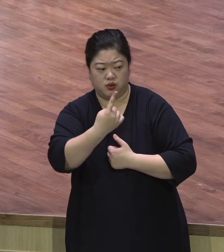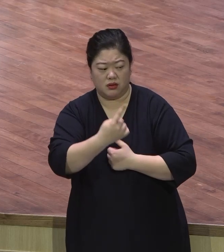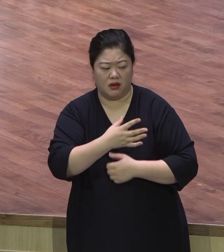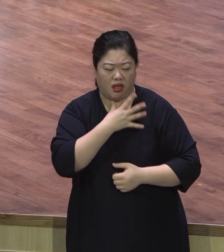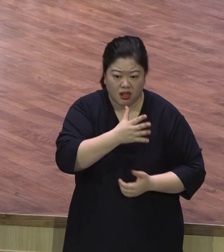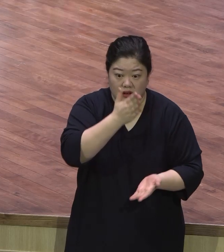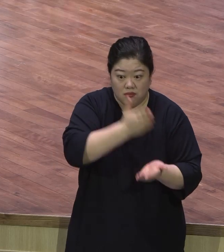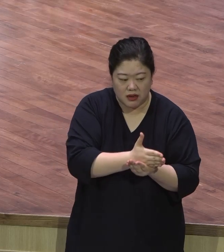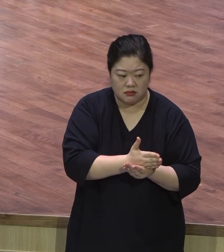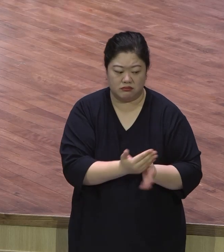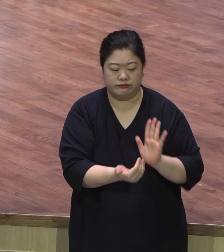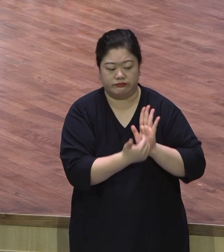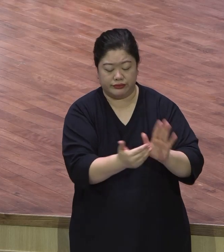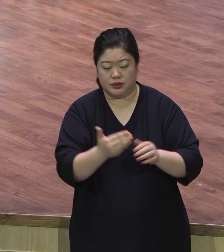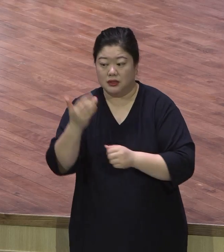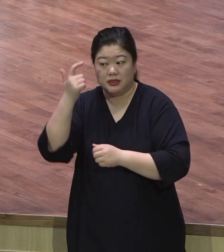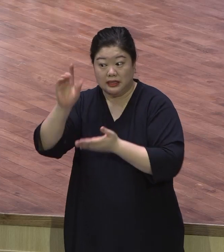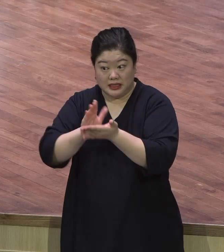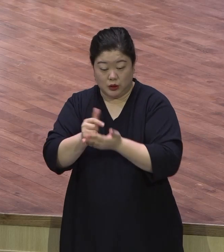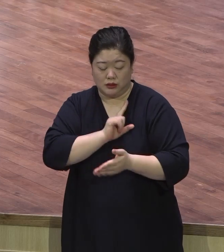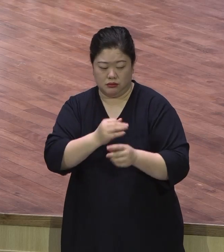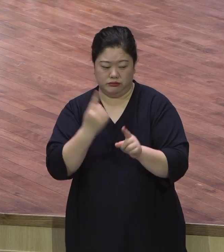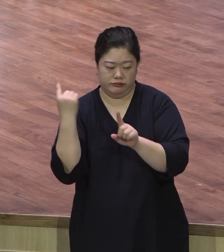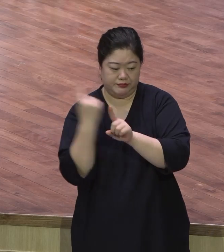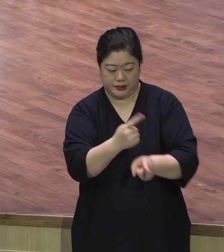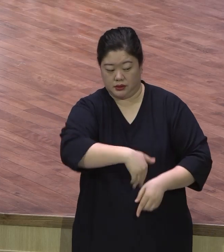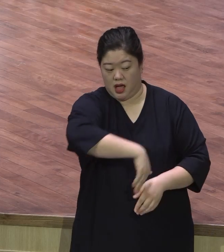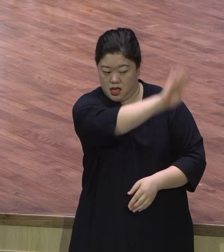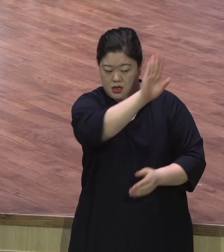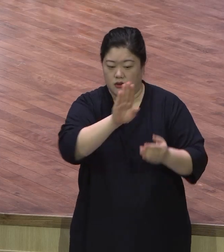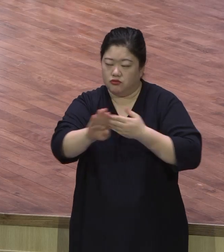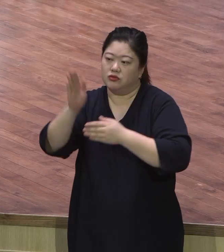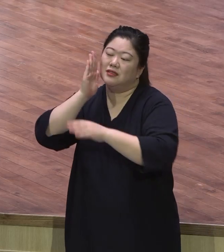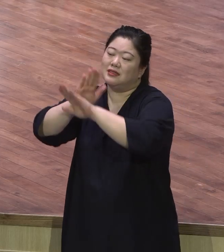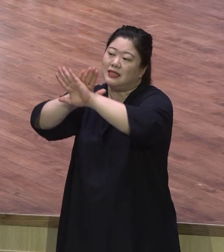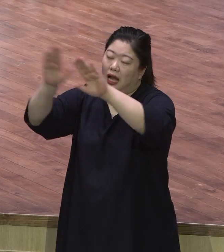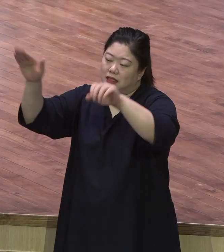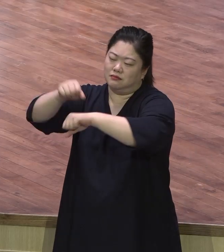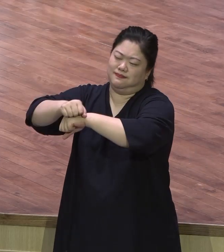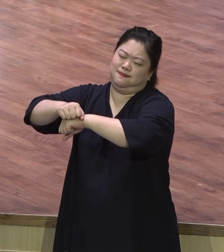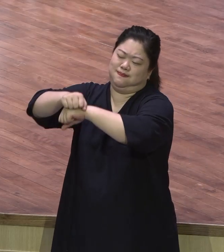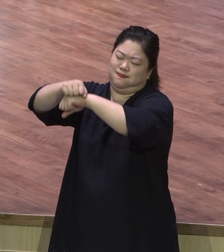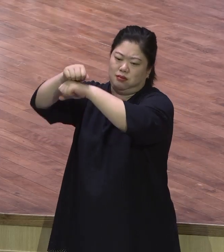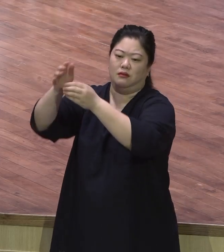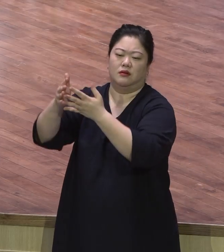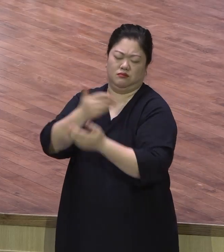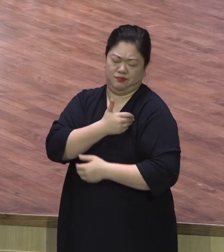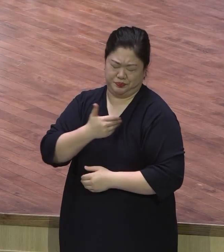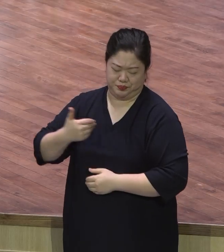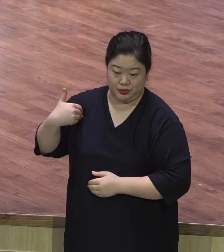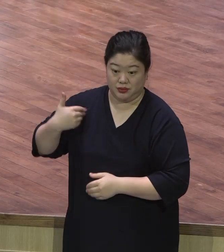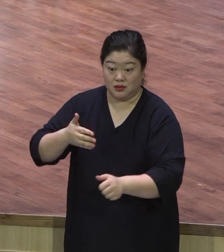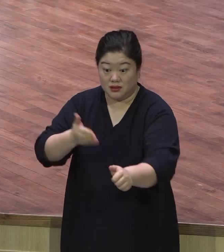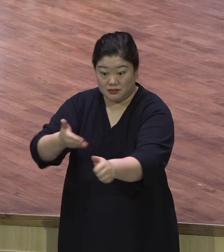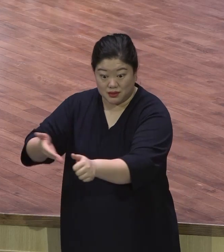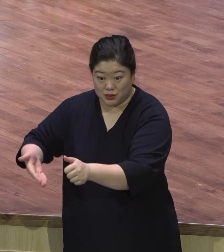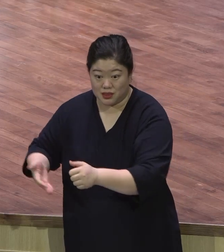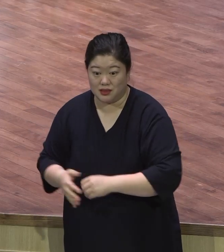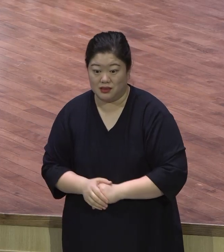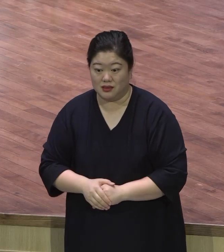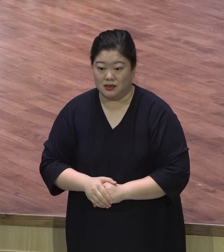인생 하나님의 인생이 하나님이 인생의 참 주인 되심을 고백하는 삶을 사시기를 바랍니다 이렇게